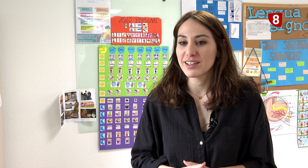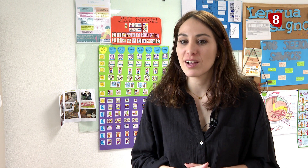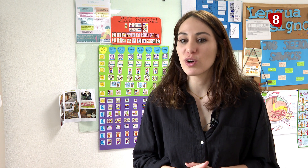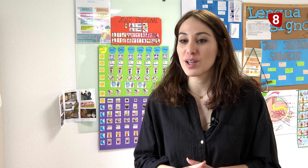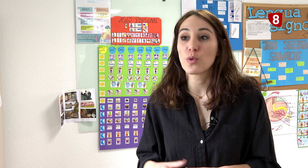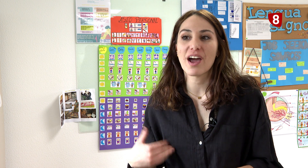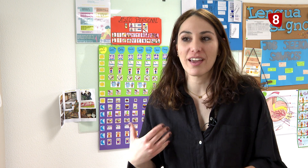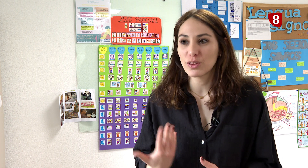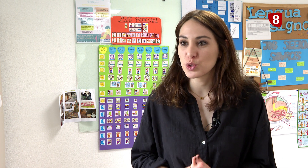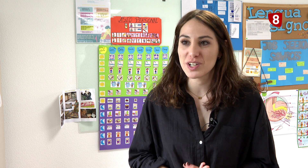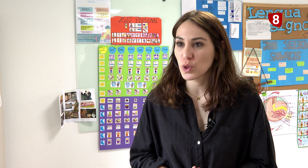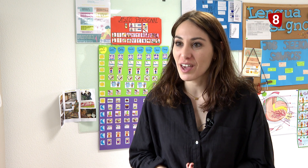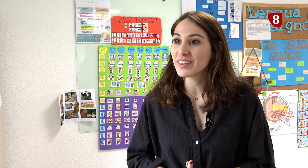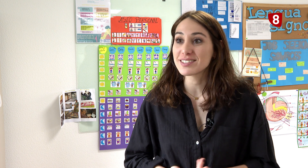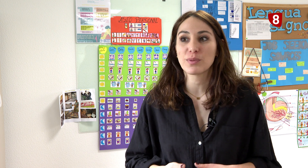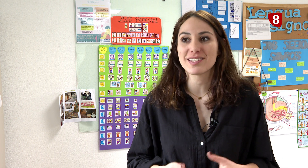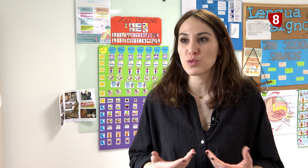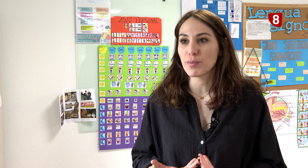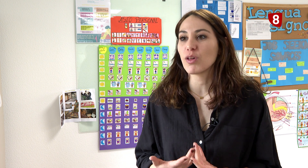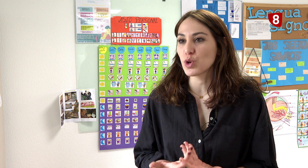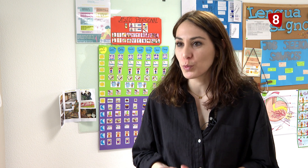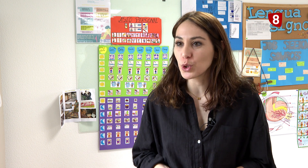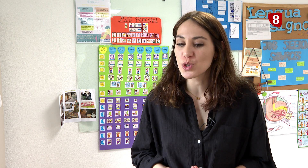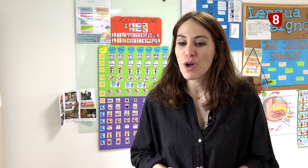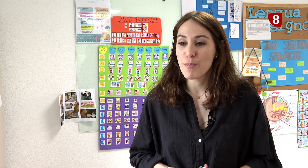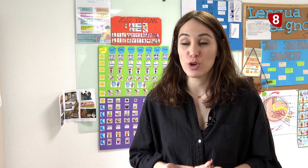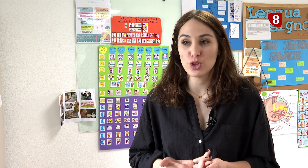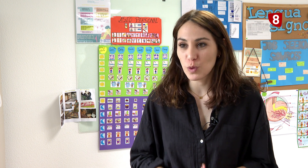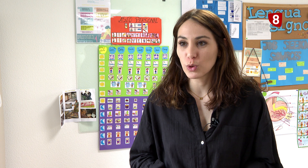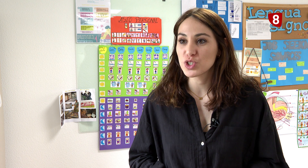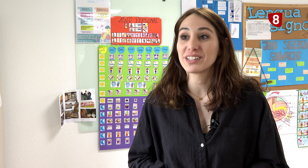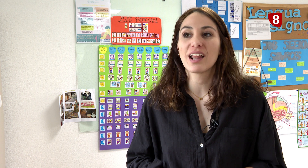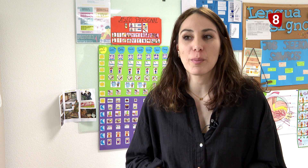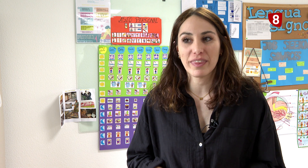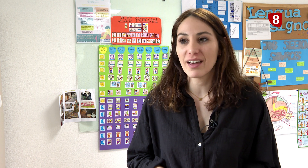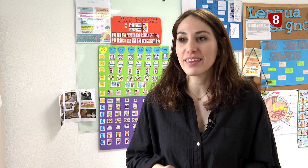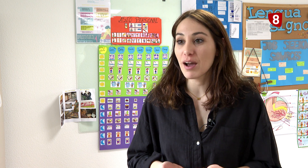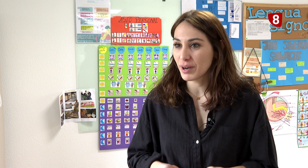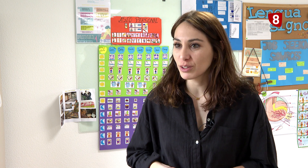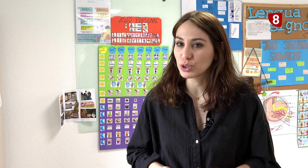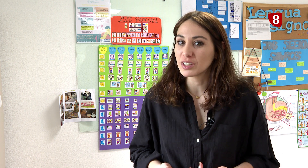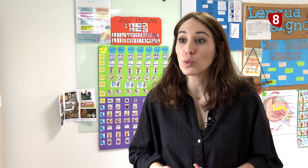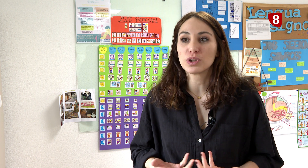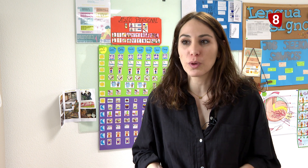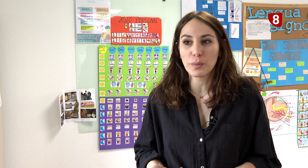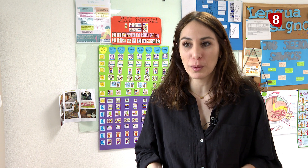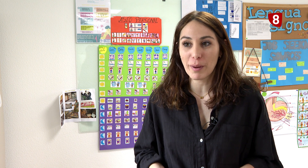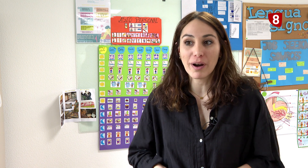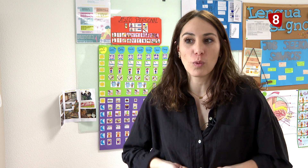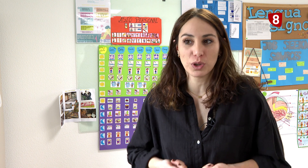es algo que está muy arraigado en nuestra sociedad y que siempre les hemos llamado sordomudos, pero no son mudos, tienen la capacidad de hablar, no tienen ningún tipo de problema para